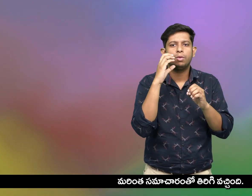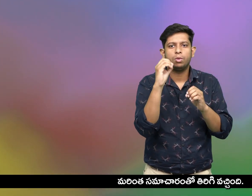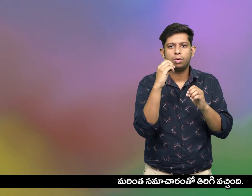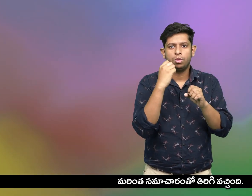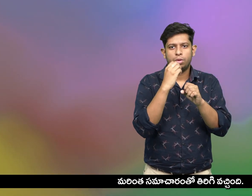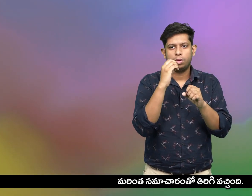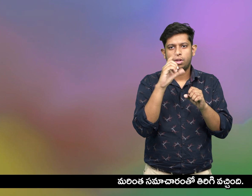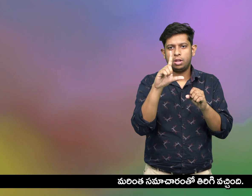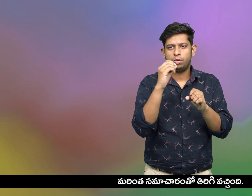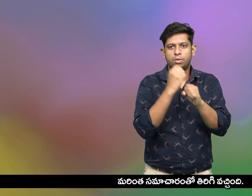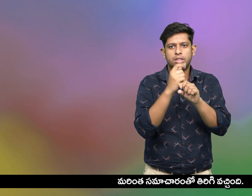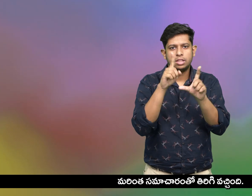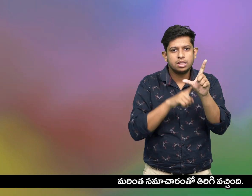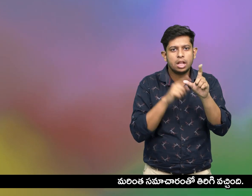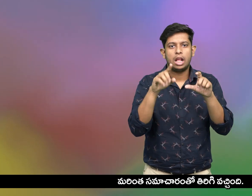సమాచారంతో తిరిగి వచ్చింది.